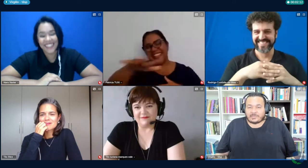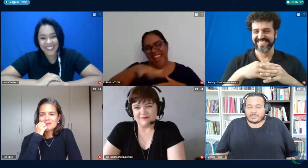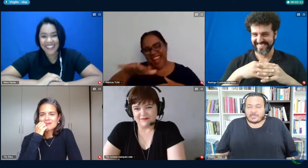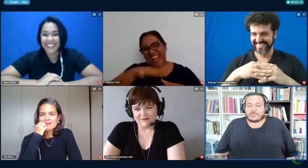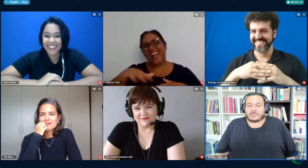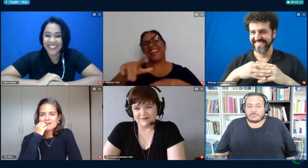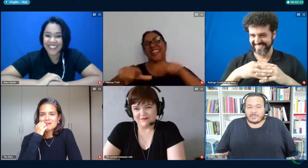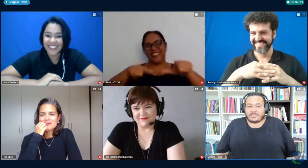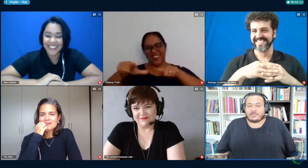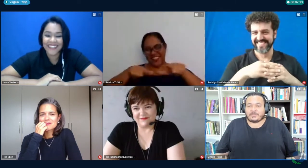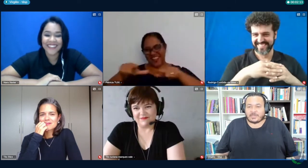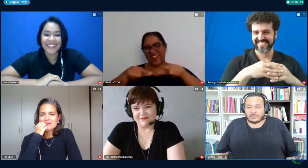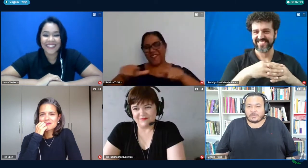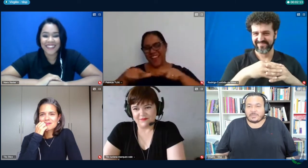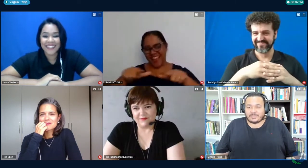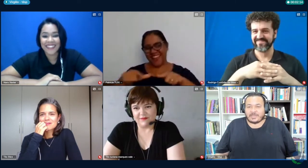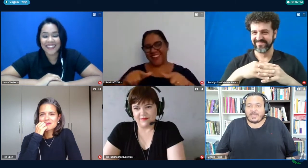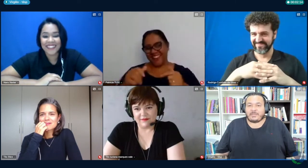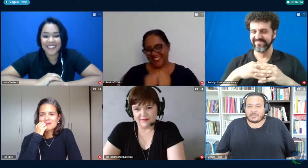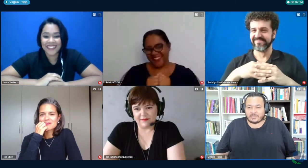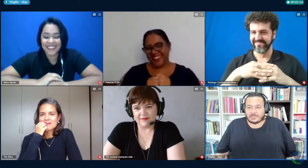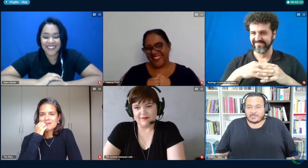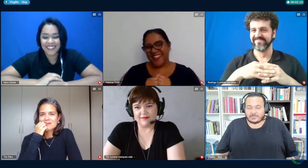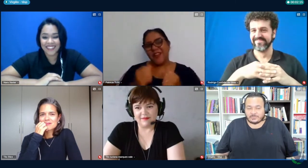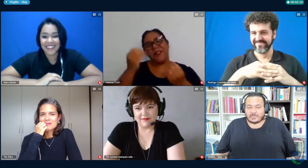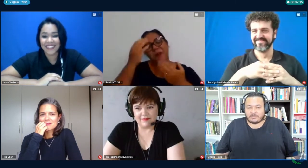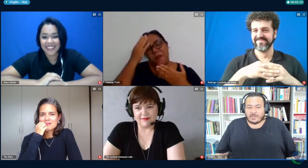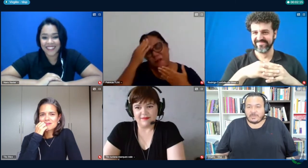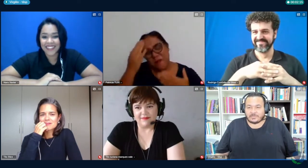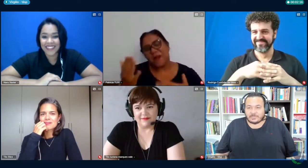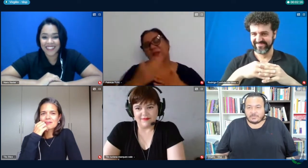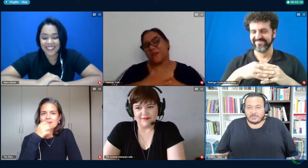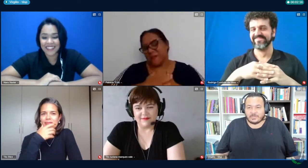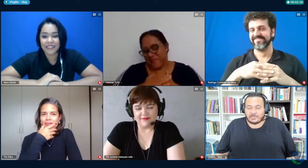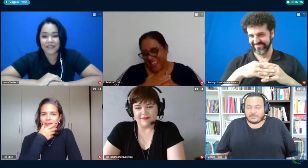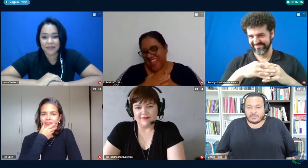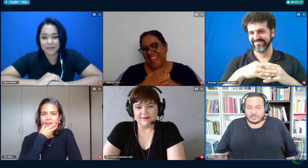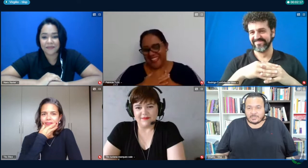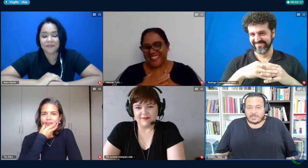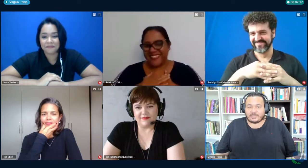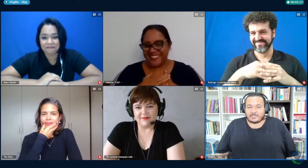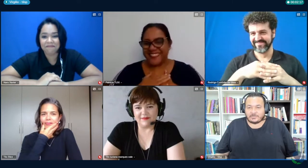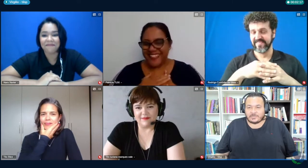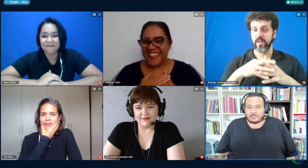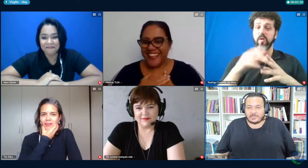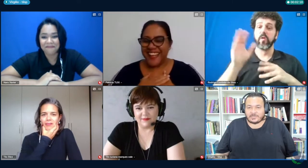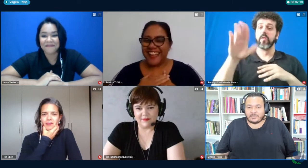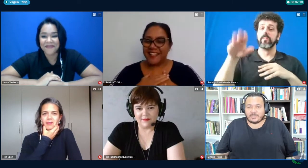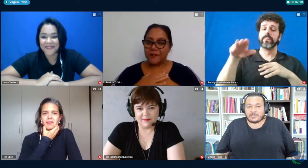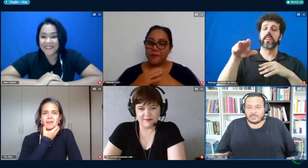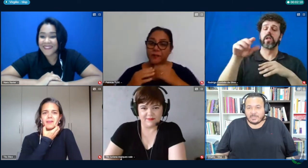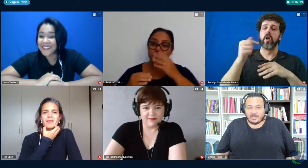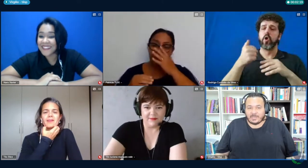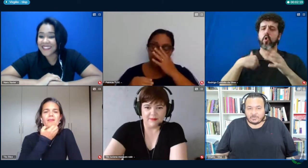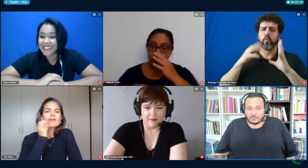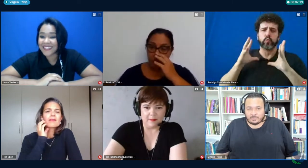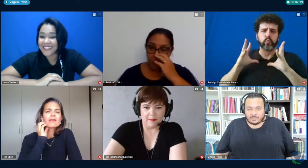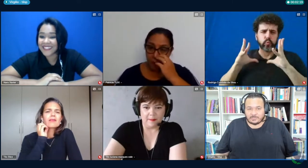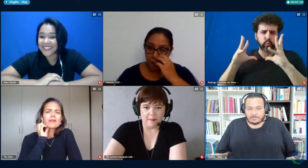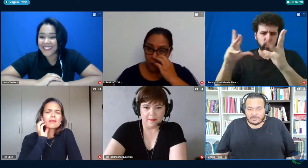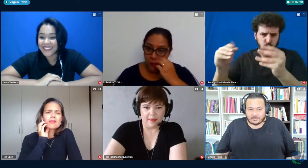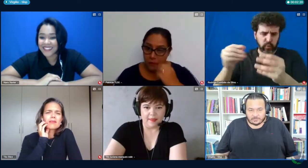isso é essa questão também do tradutor e intérprete, da questão do trabalho. Então, enfim, nós agradecemos imensamente a